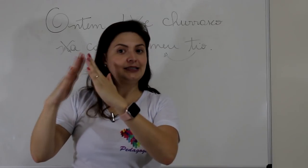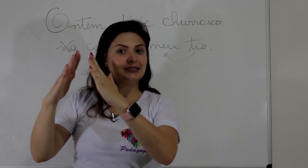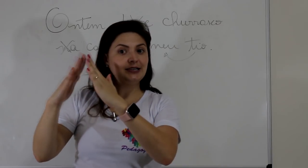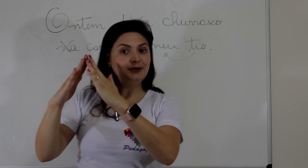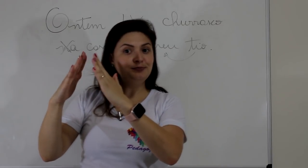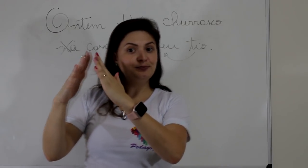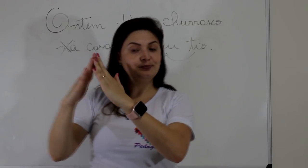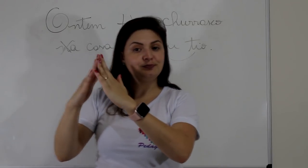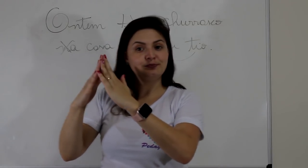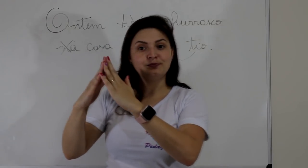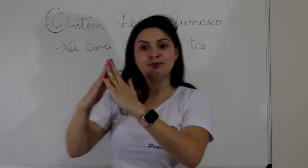casa,